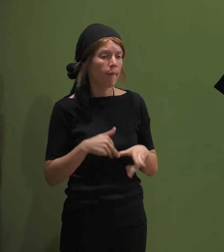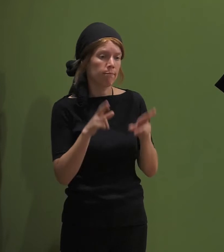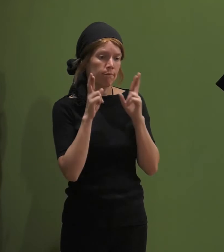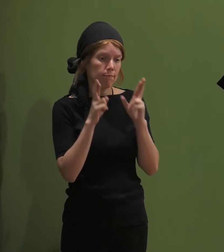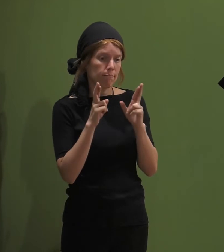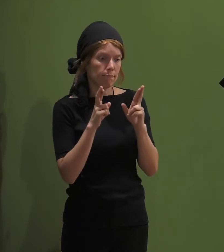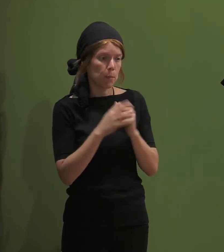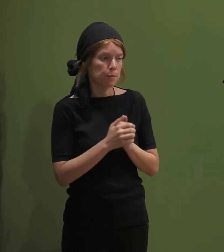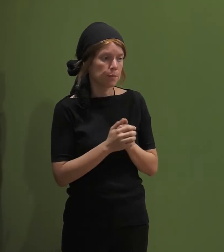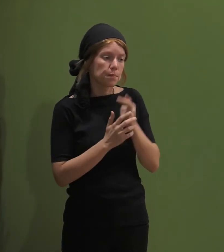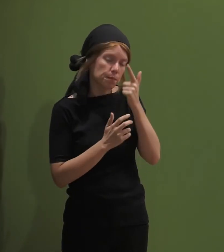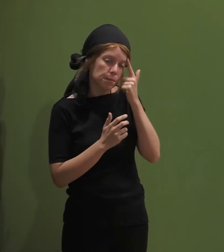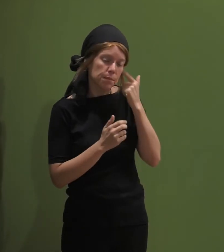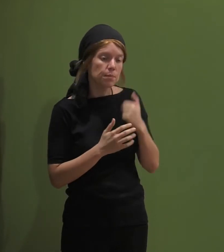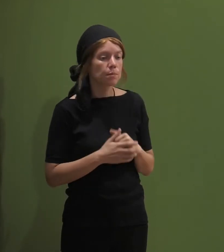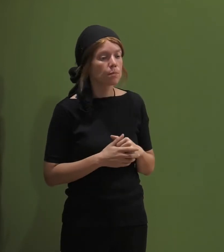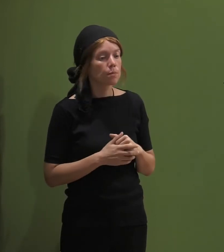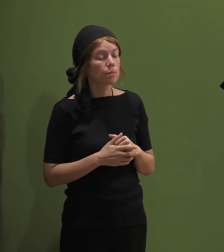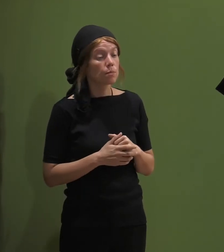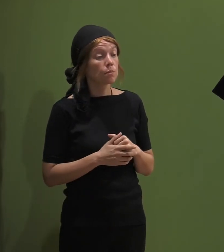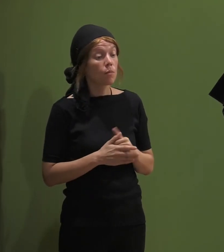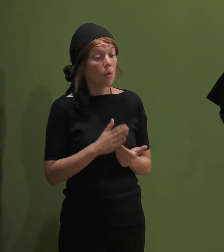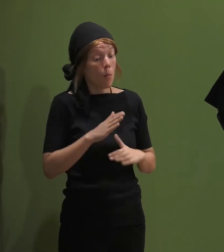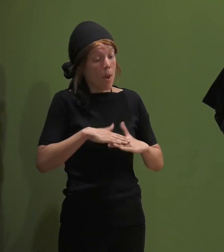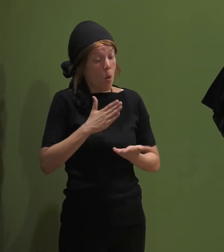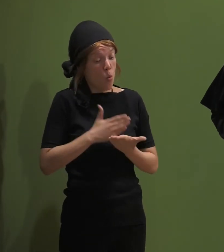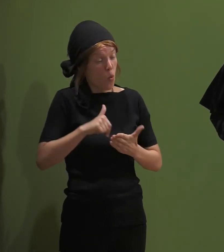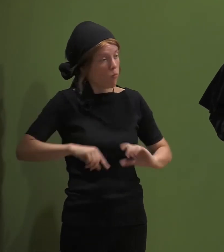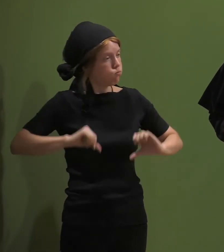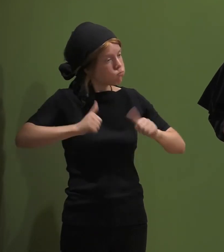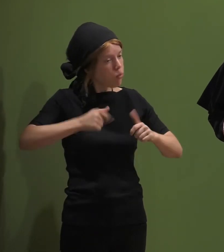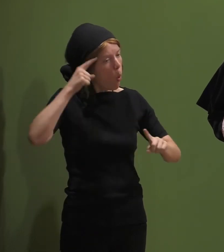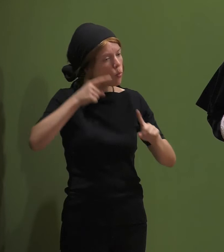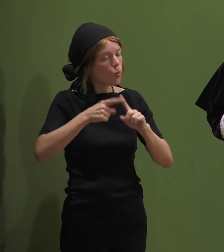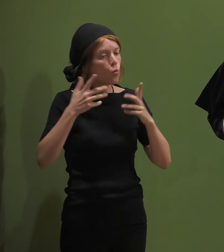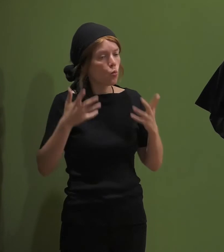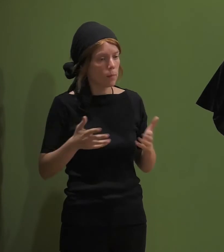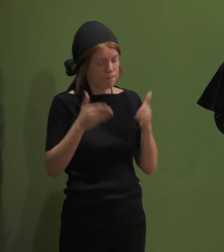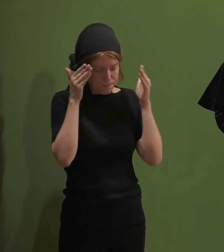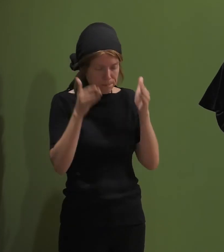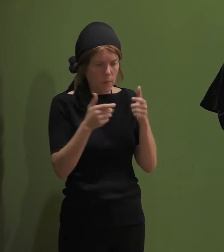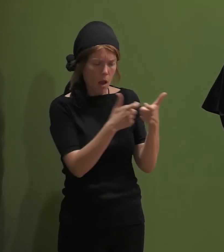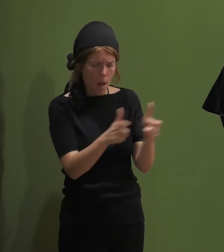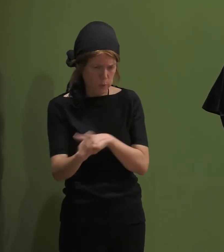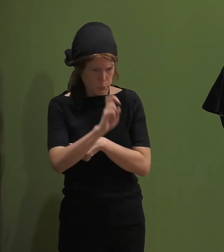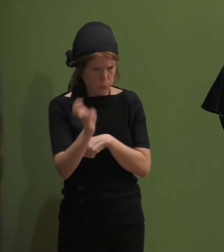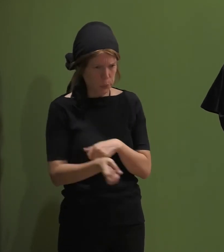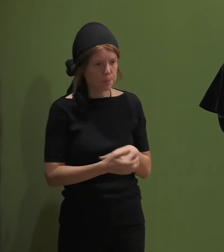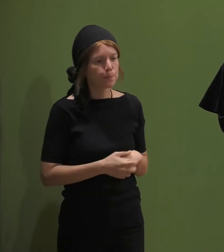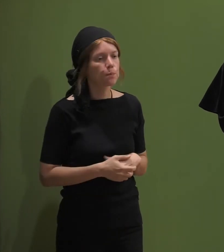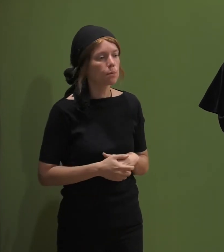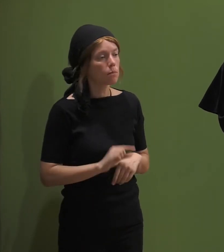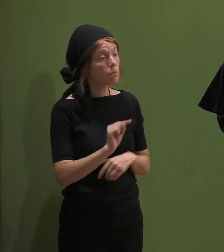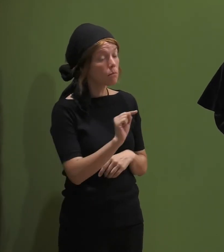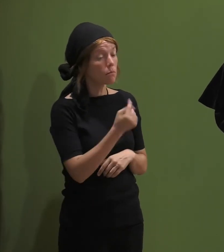que sea en breve. Para el curso que hoy iniciamos, nuestros principales objetivos se van a centrar en los siguientes ámbitos.